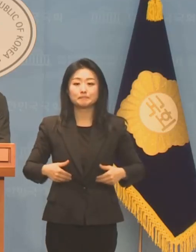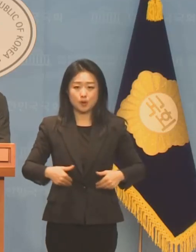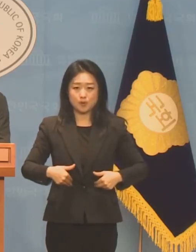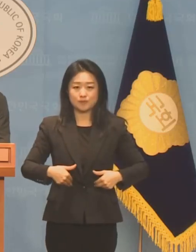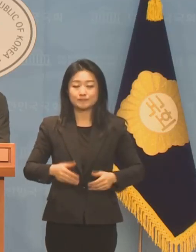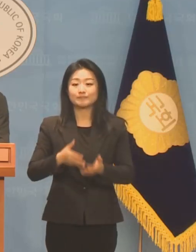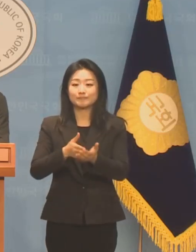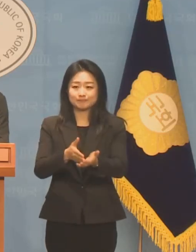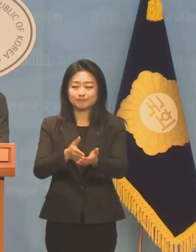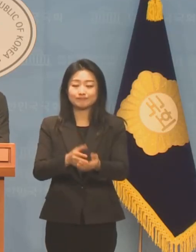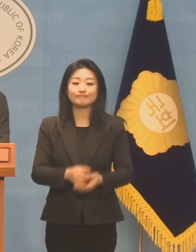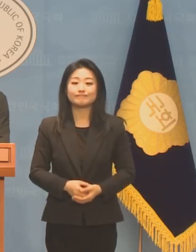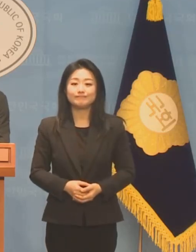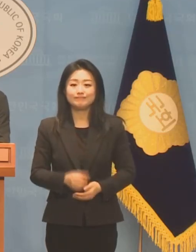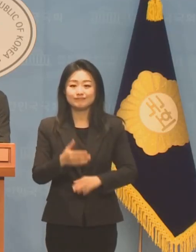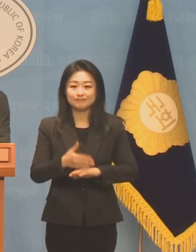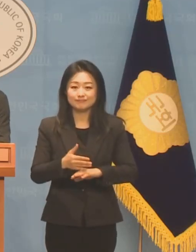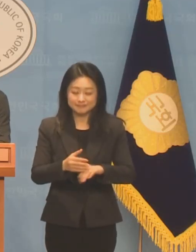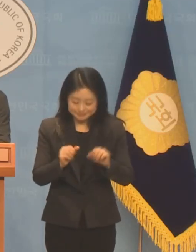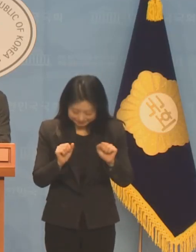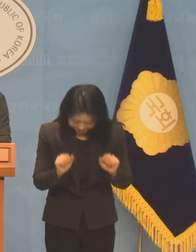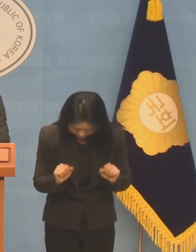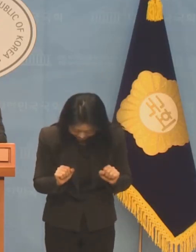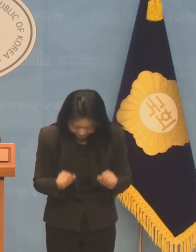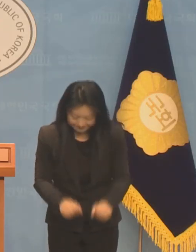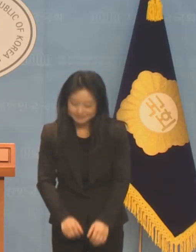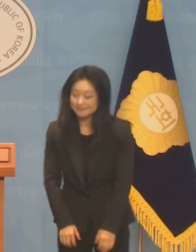합니다. 이상입니다.